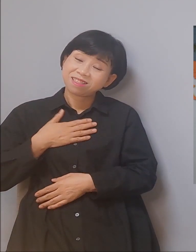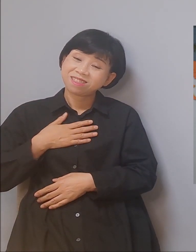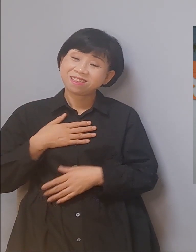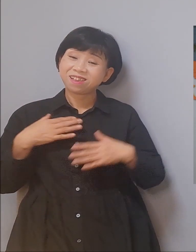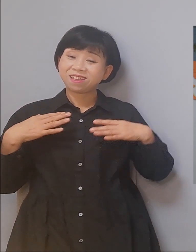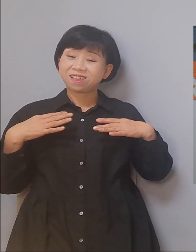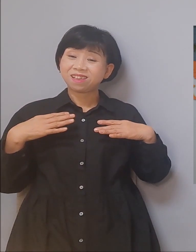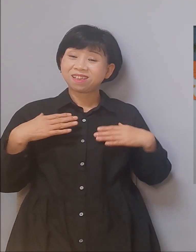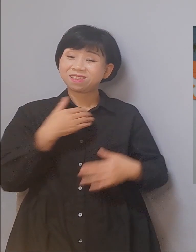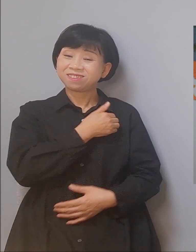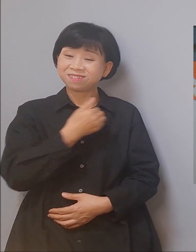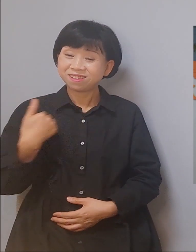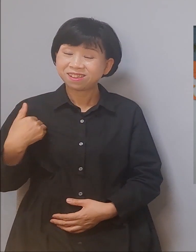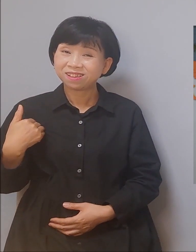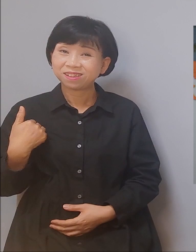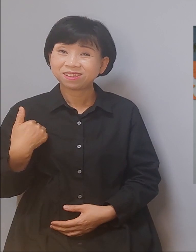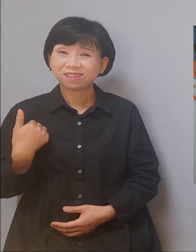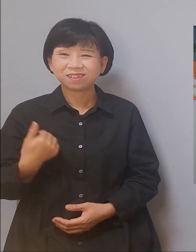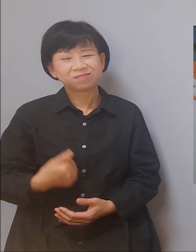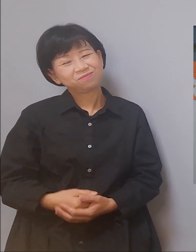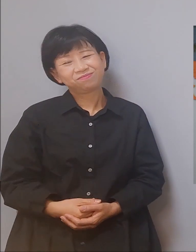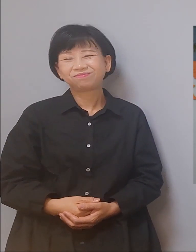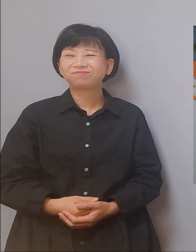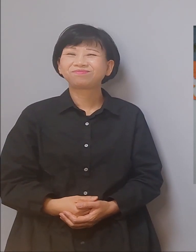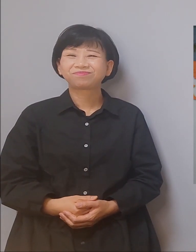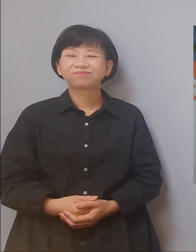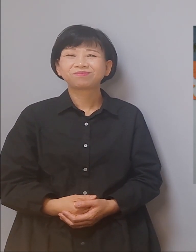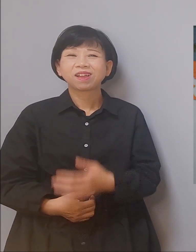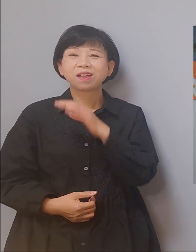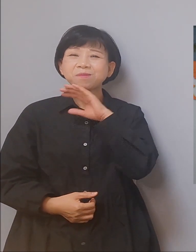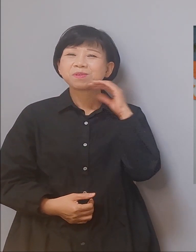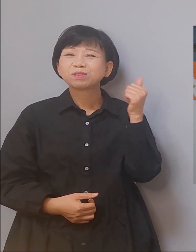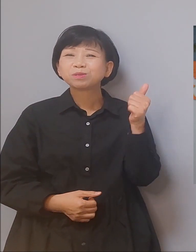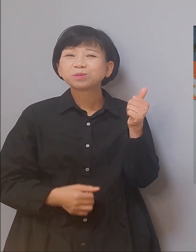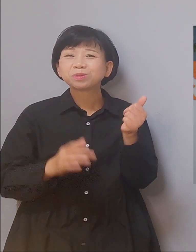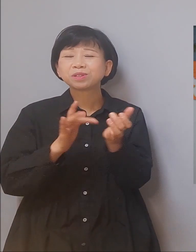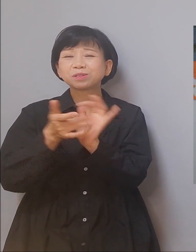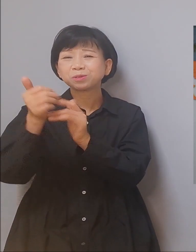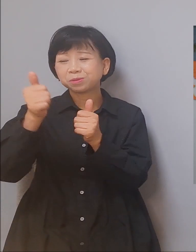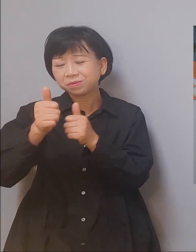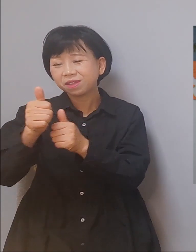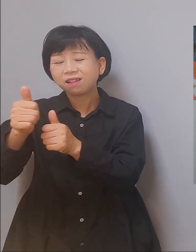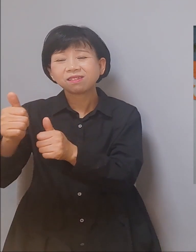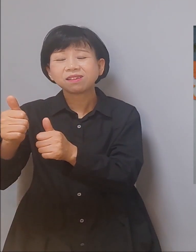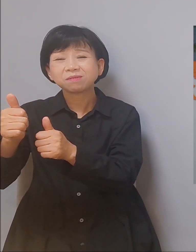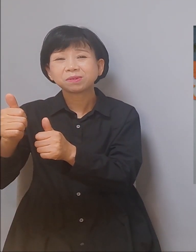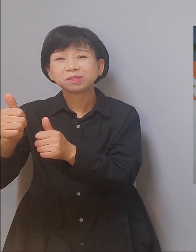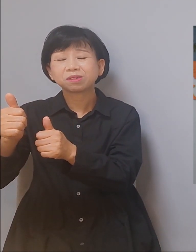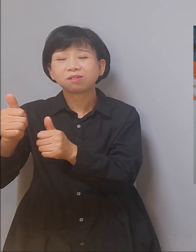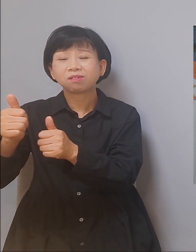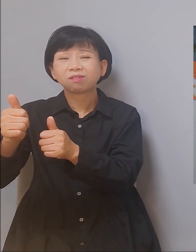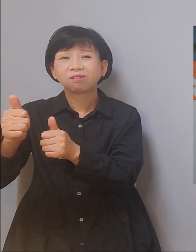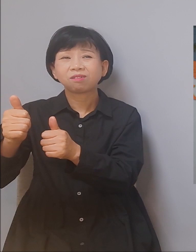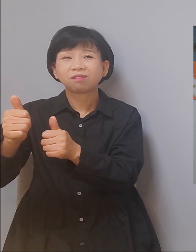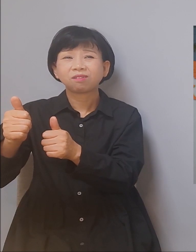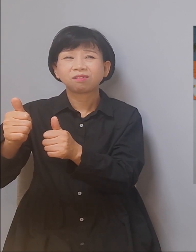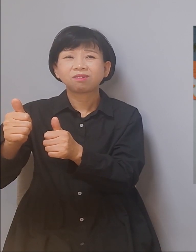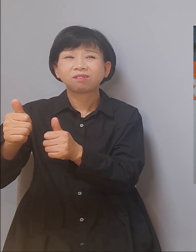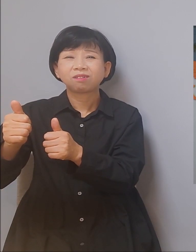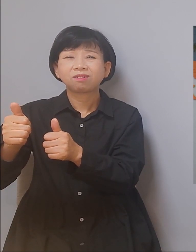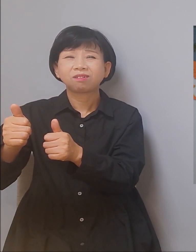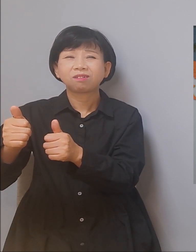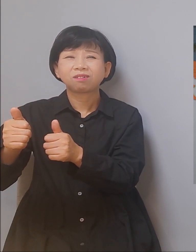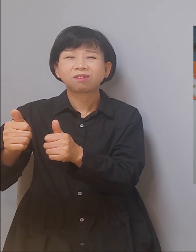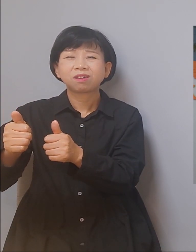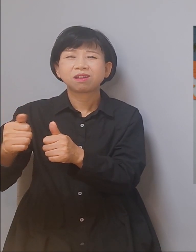자부할 수 있는 사람이 베드로지 않았을까요? 그런데 이 베드로 또한 예수님을 따라다니면서 그의 제자 중에 가장